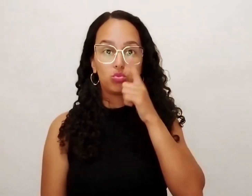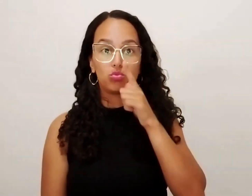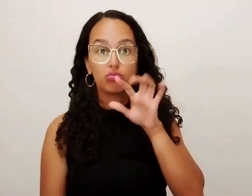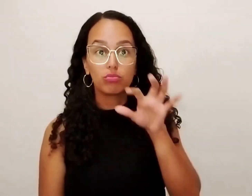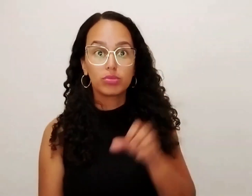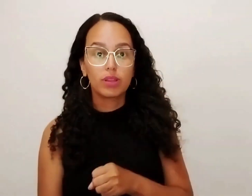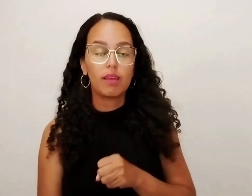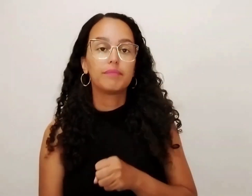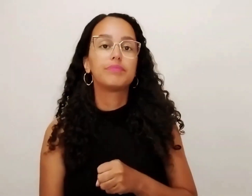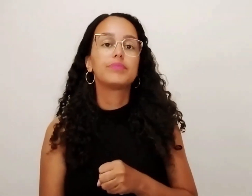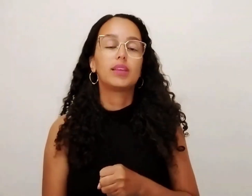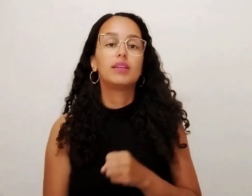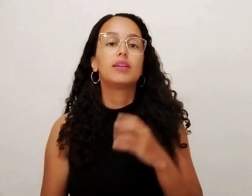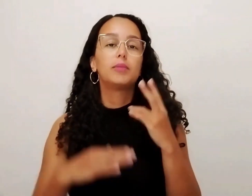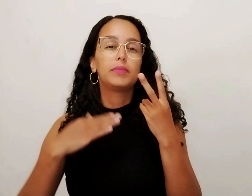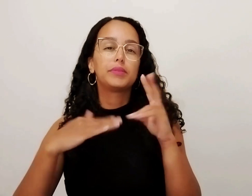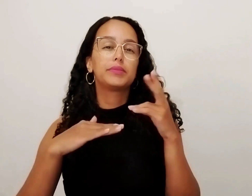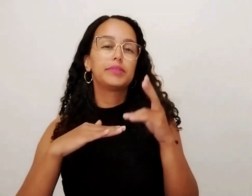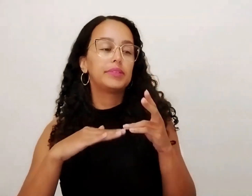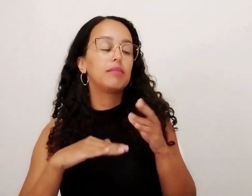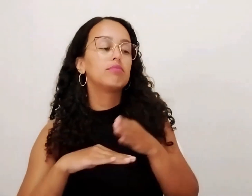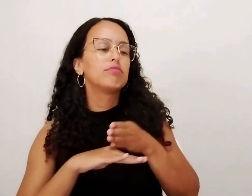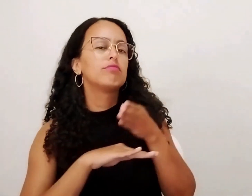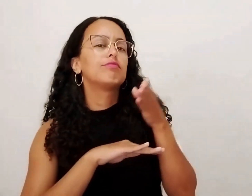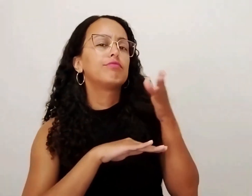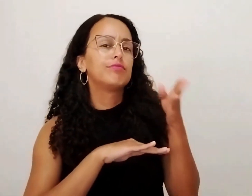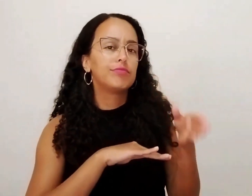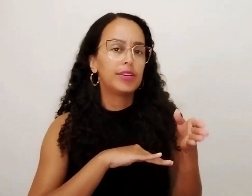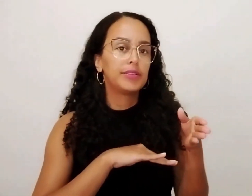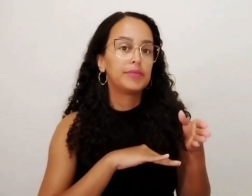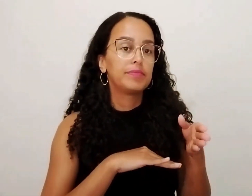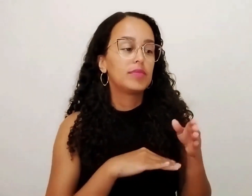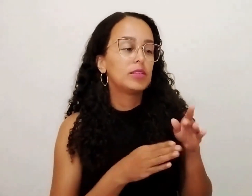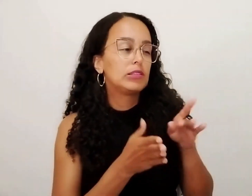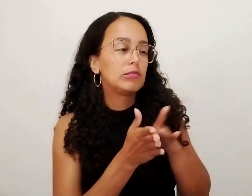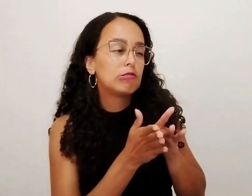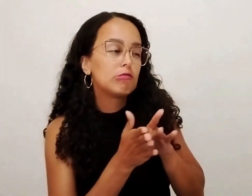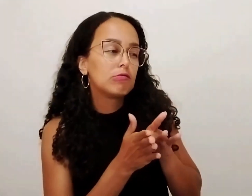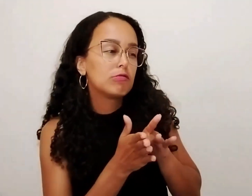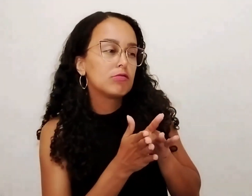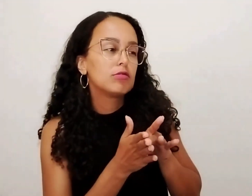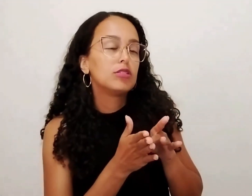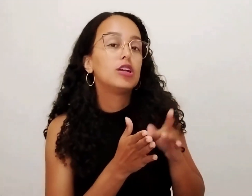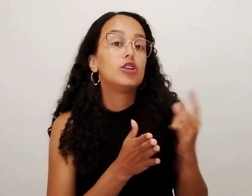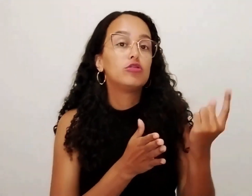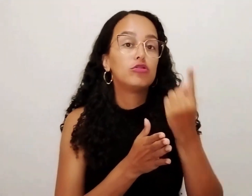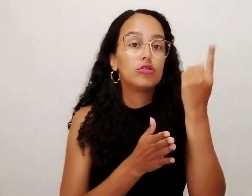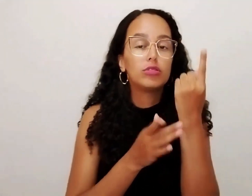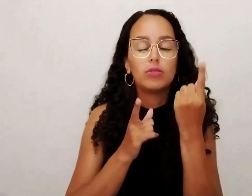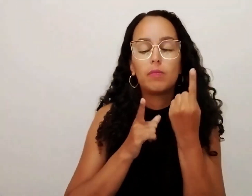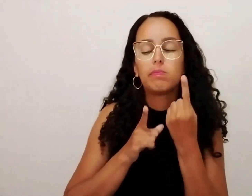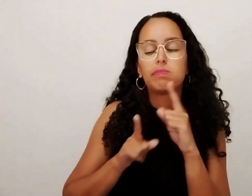mais esperto reverte a situação e o mata. Piaimã acaba no molho de